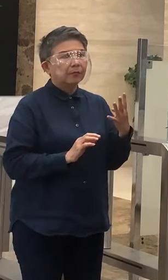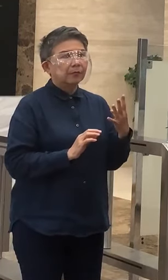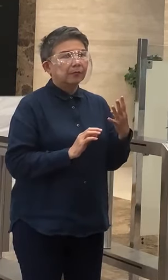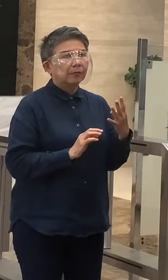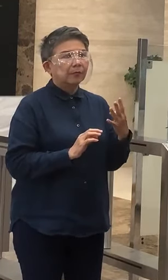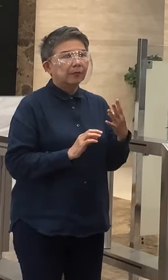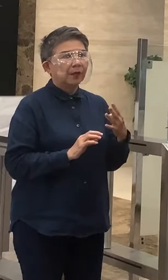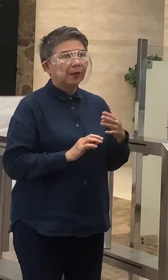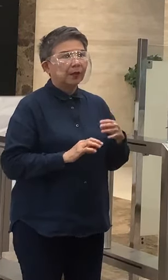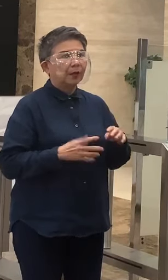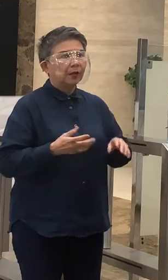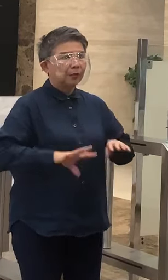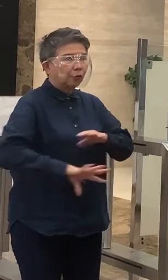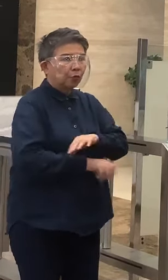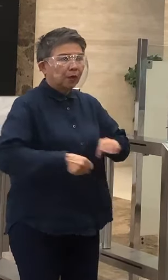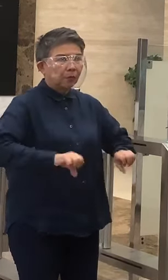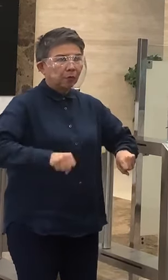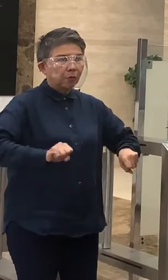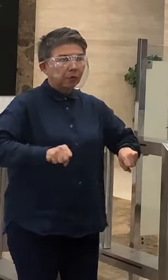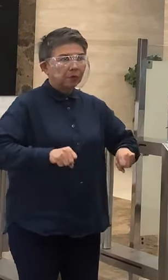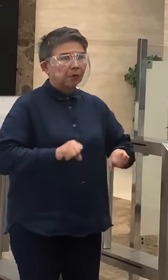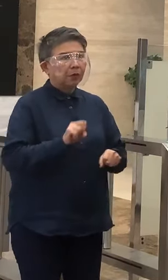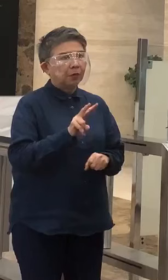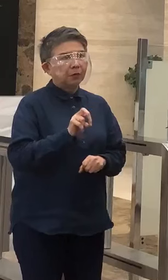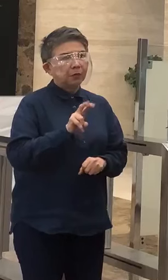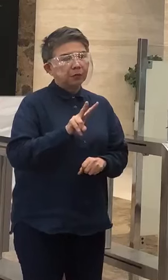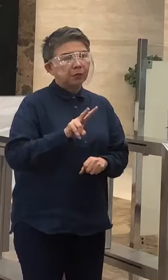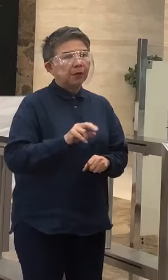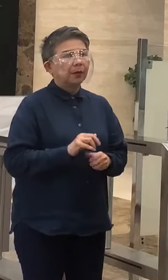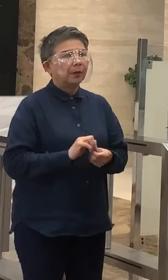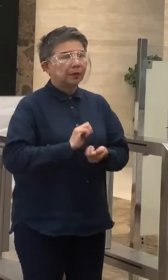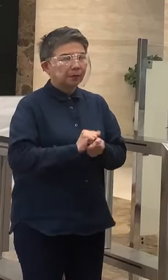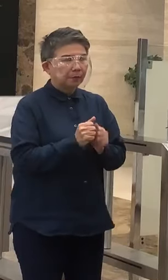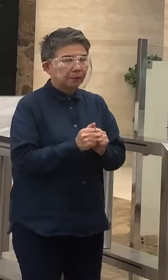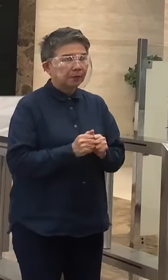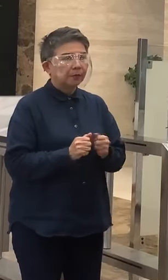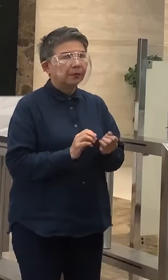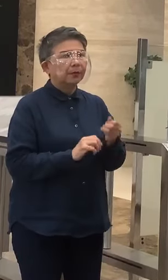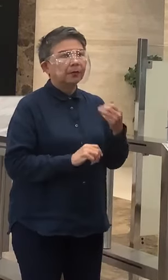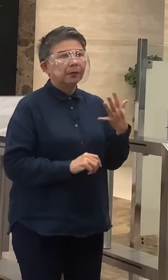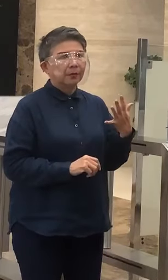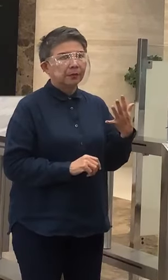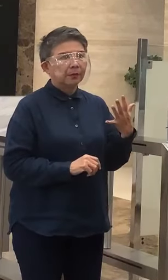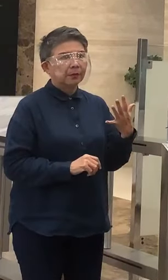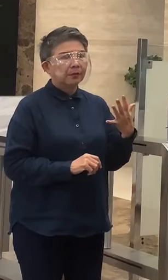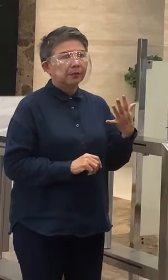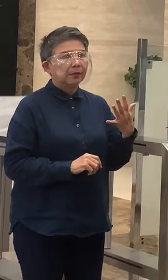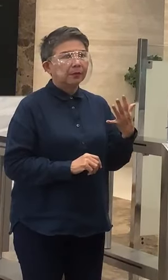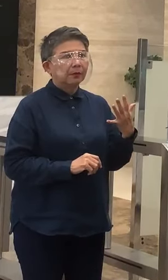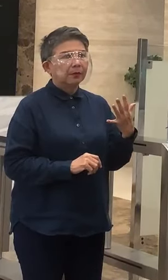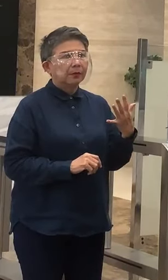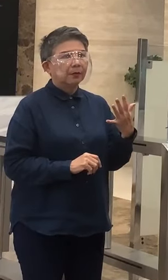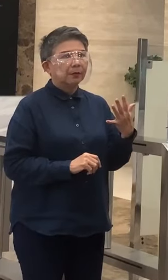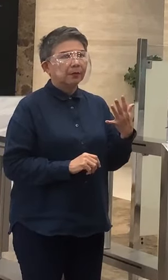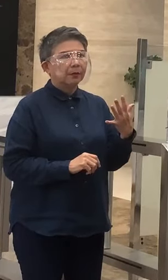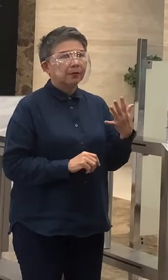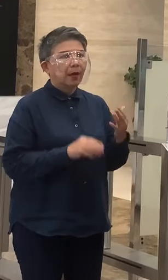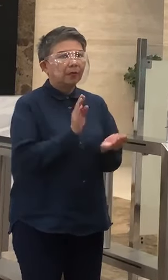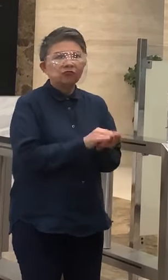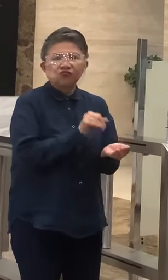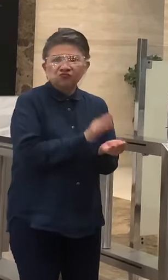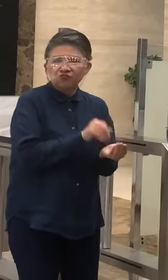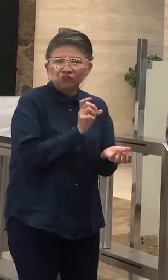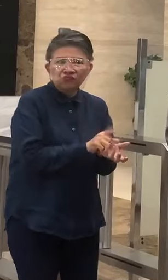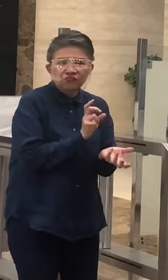curanmor roda dua sebanyak 22 kasus dan permainan judi